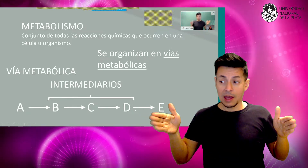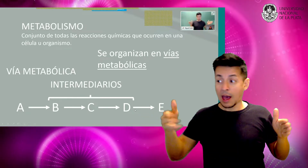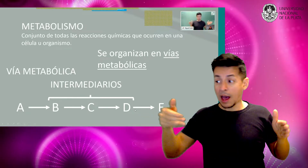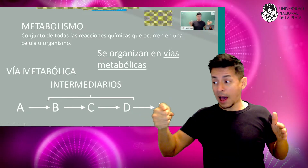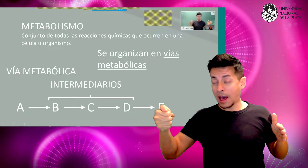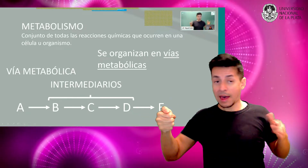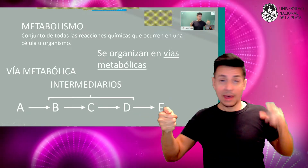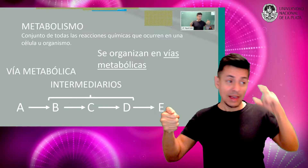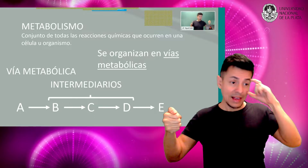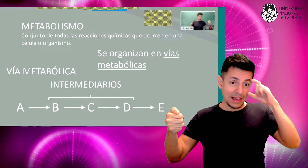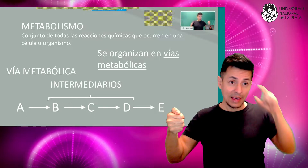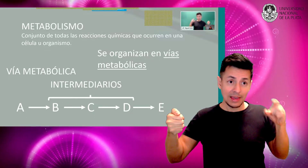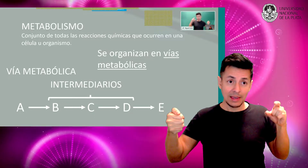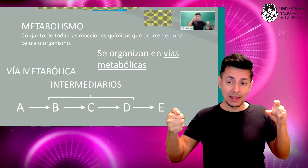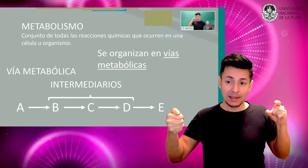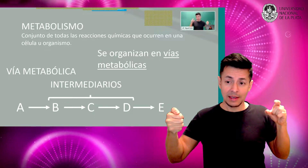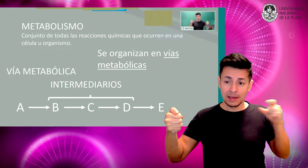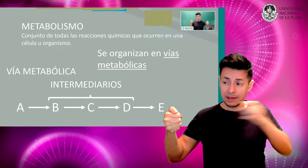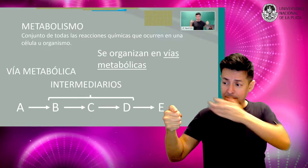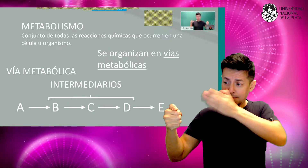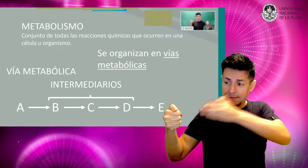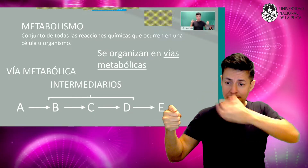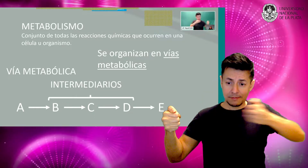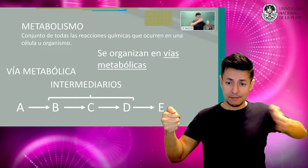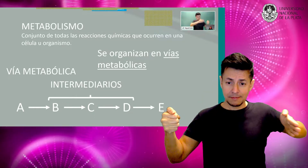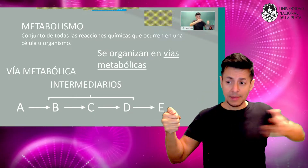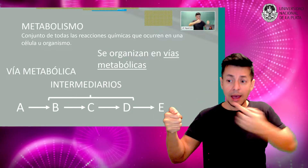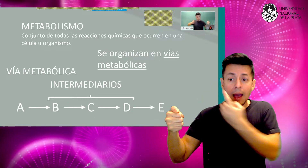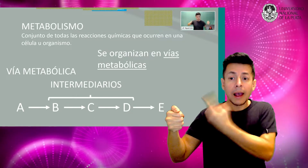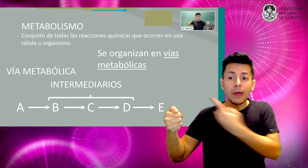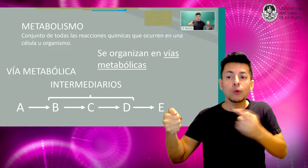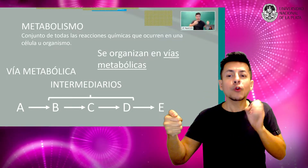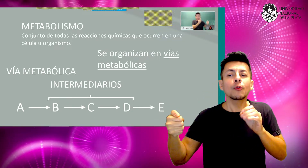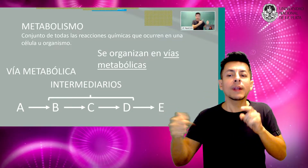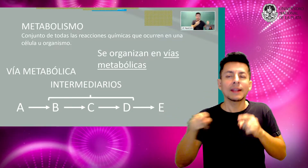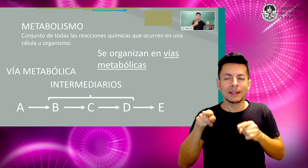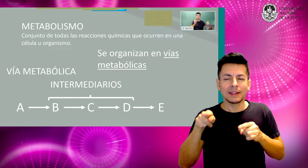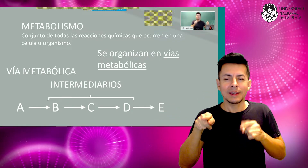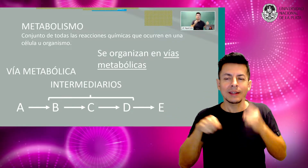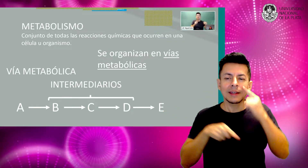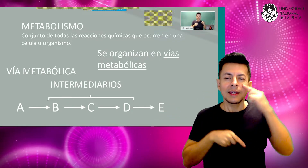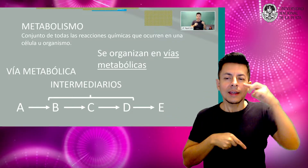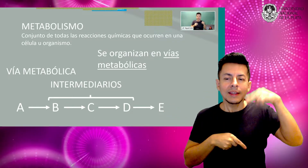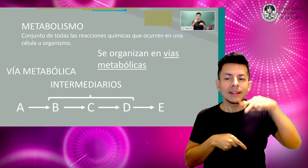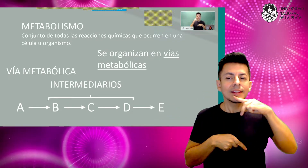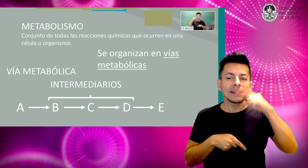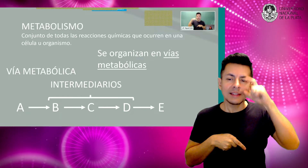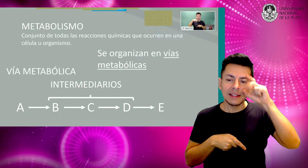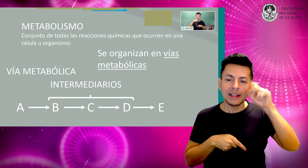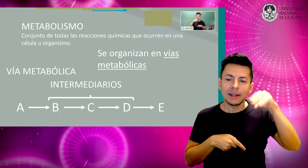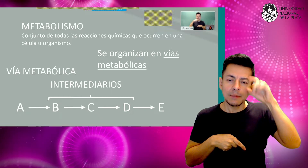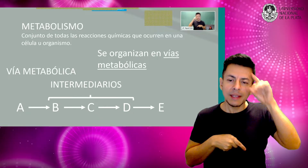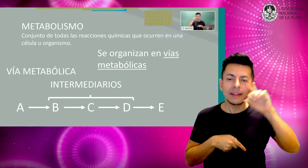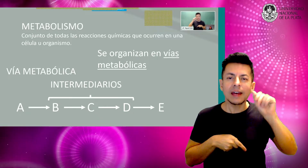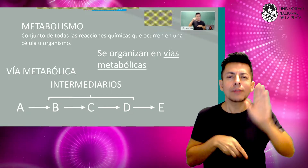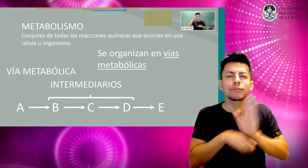del reactivo y el producto, los llamamos como intermediarios, ¿sí? Intermediarios de